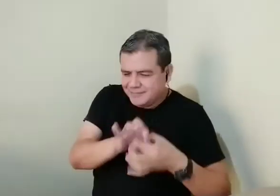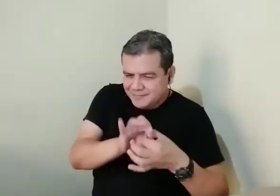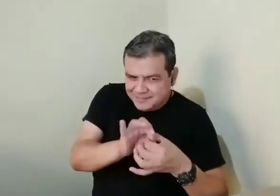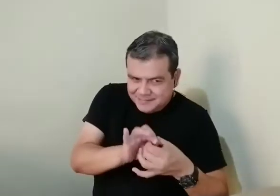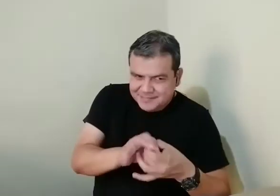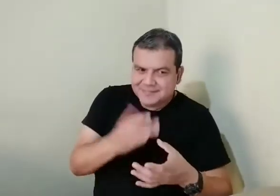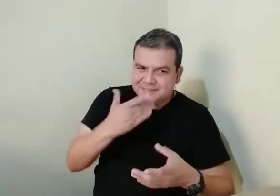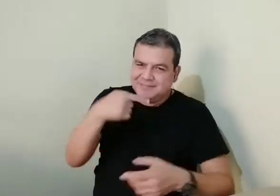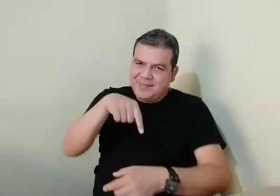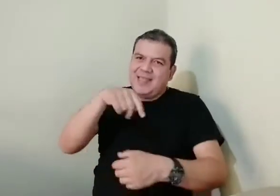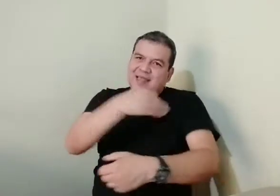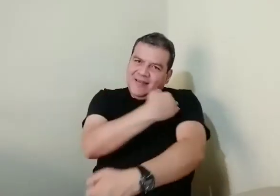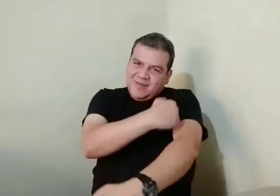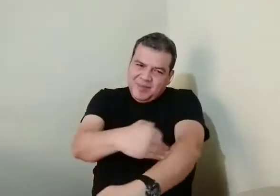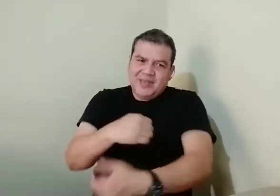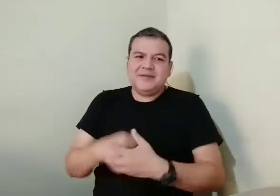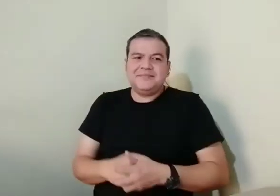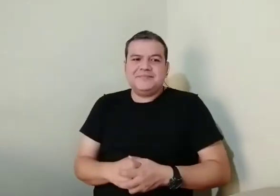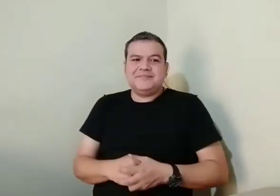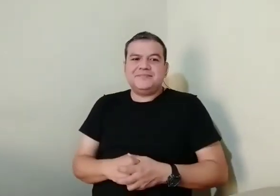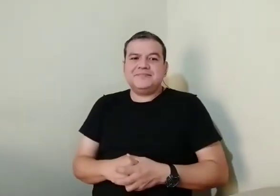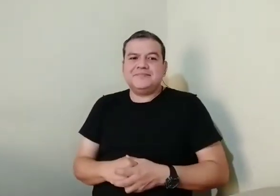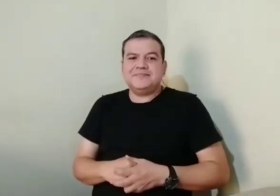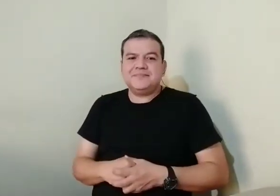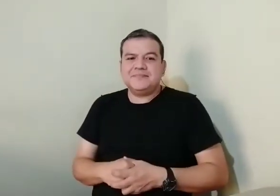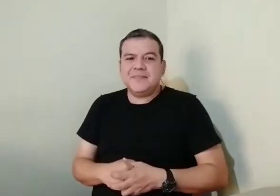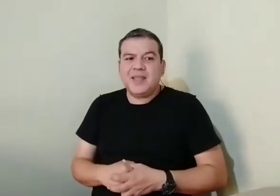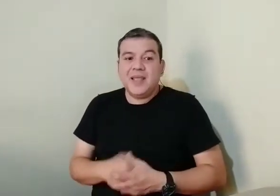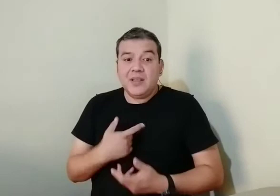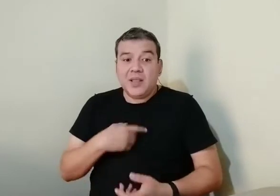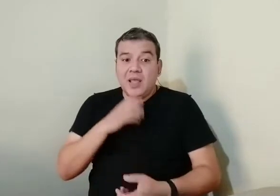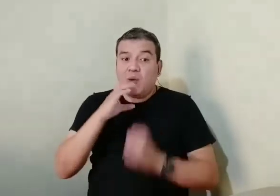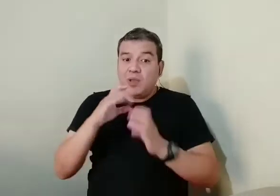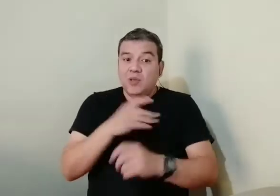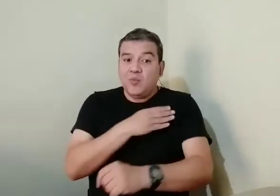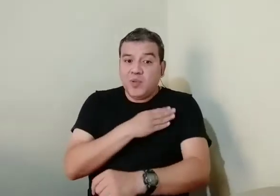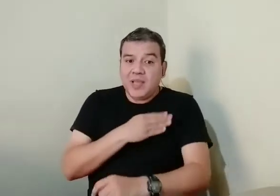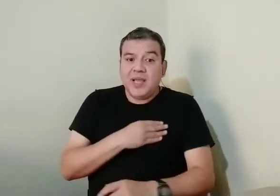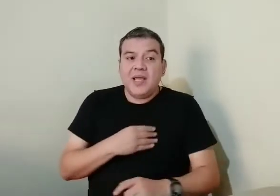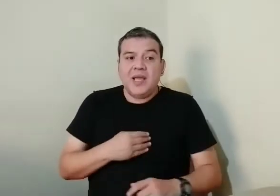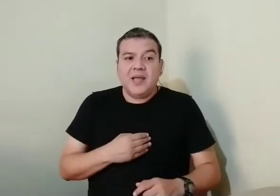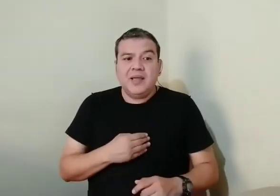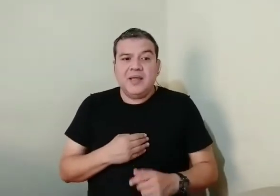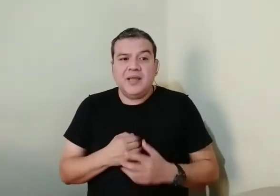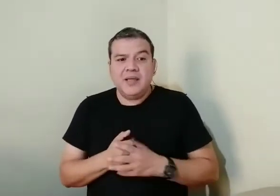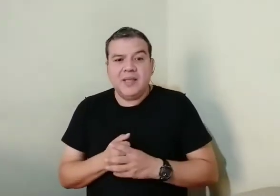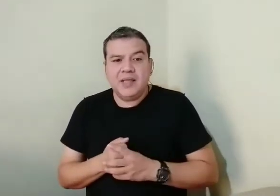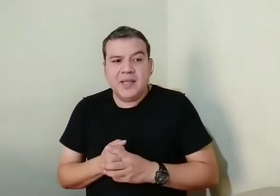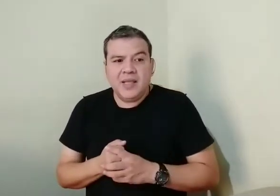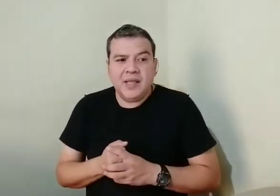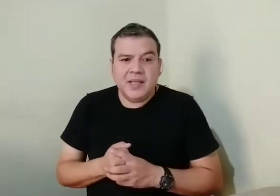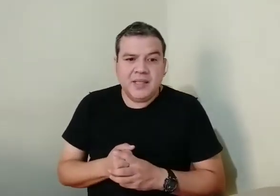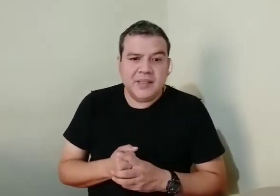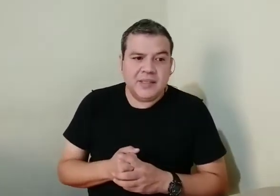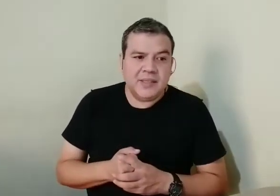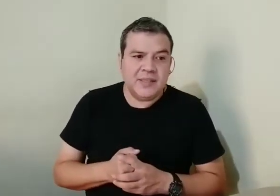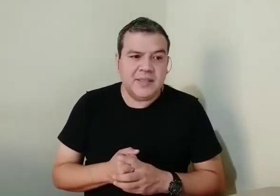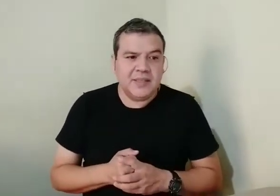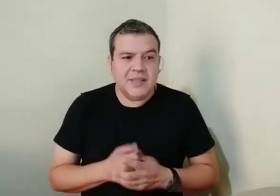Abrirá canales de comunicación que te alegrarás de haber formado una vez que